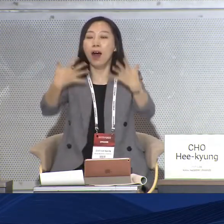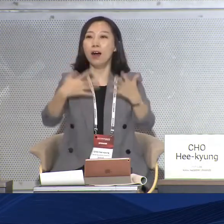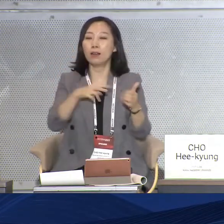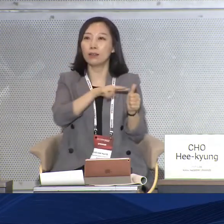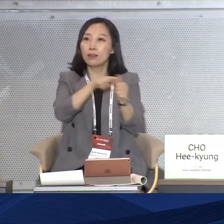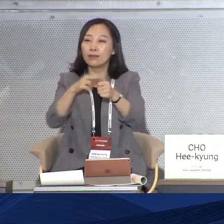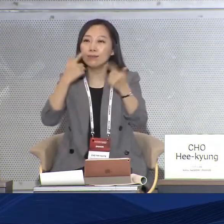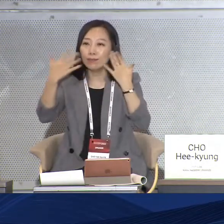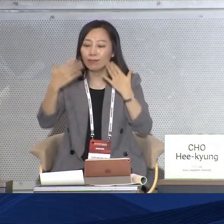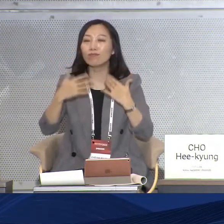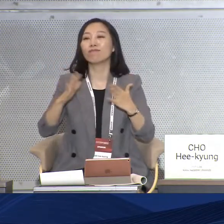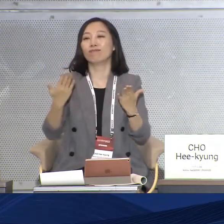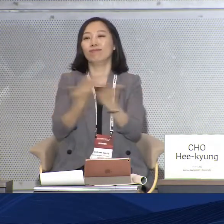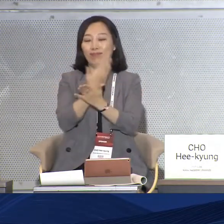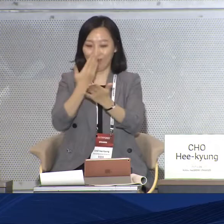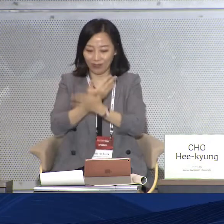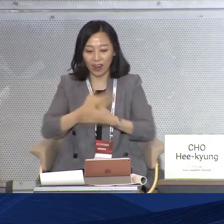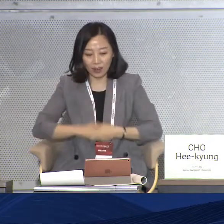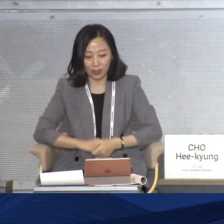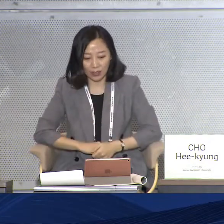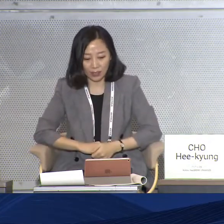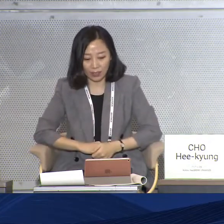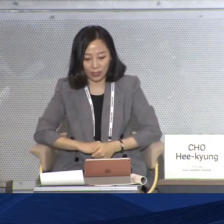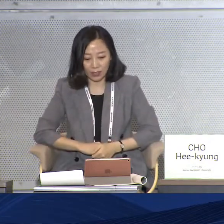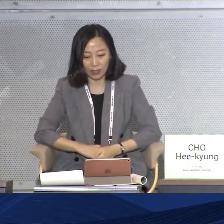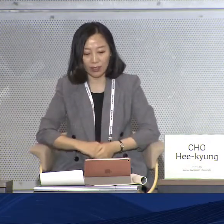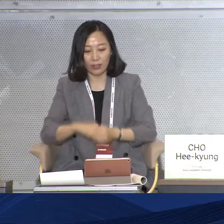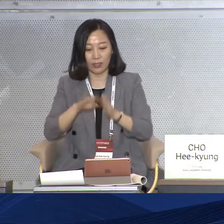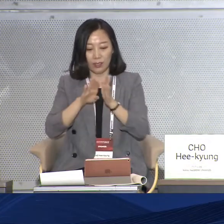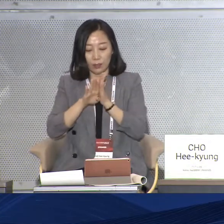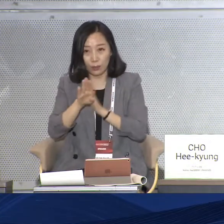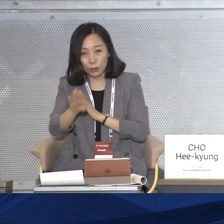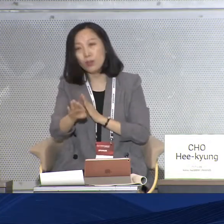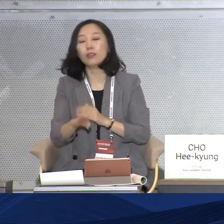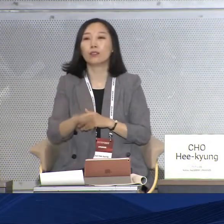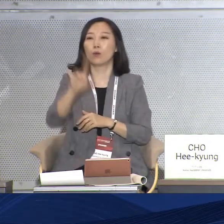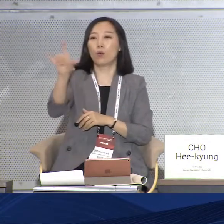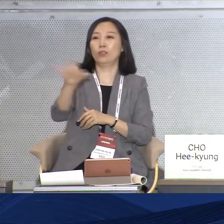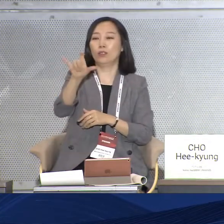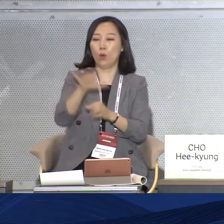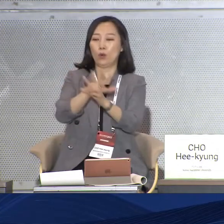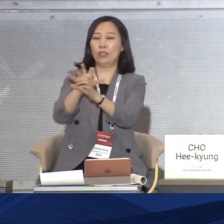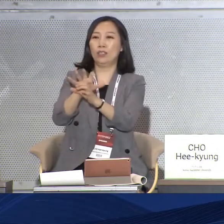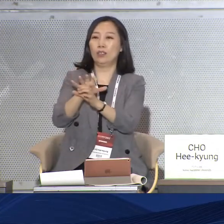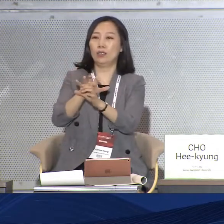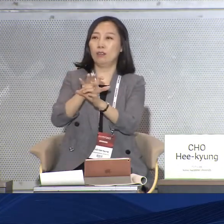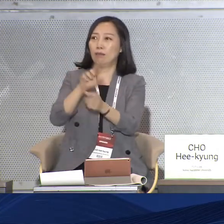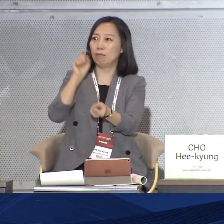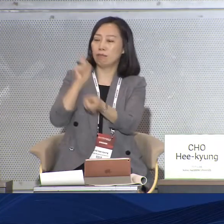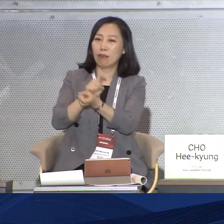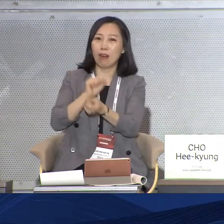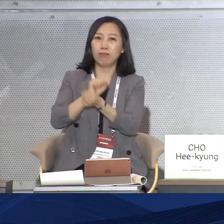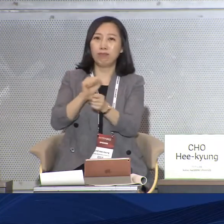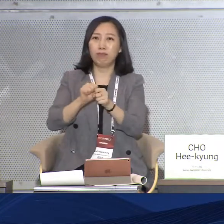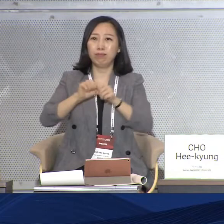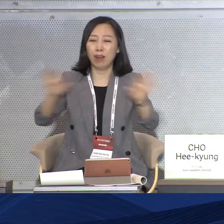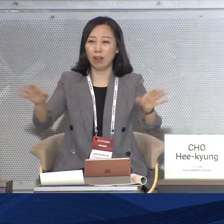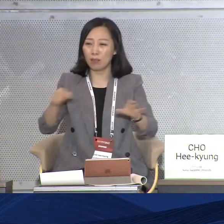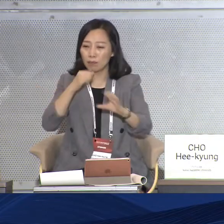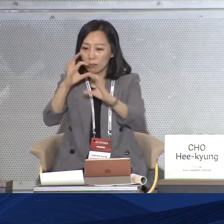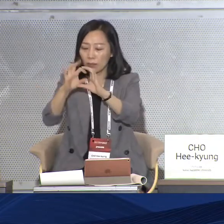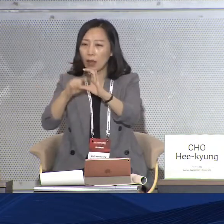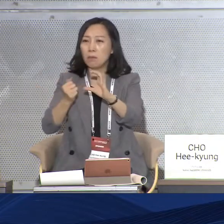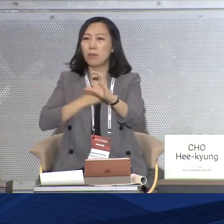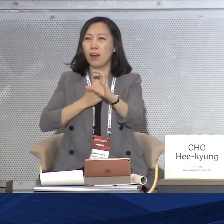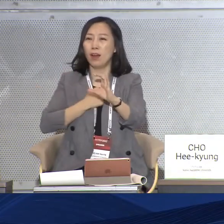PIP 등을 통해서 수어로 확실히 정보를 습득할 수 있는 발전이 이루어지고 있습니다. 또한 코로나19와 같은